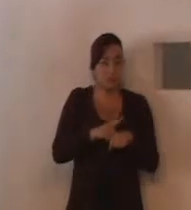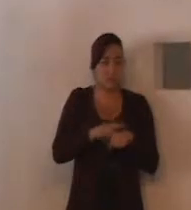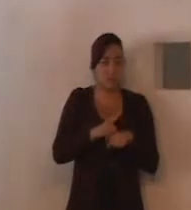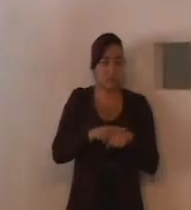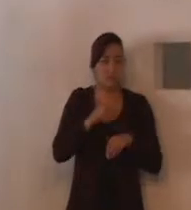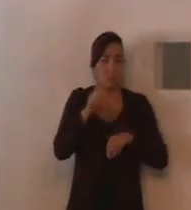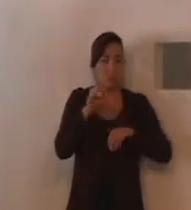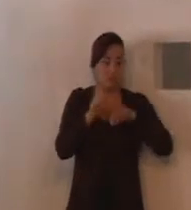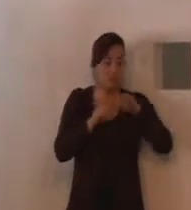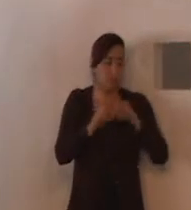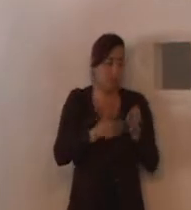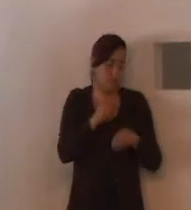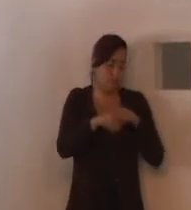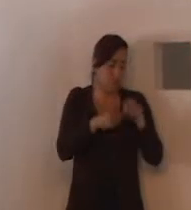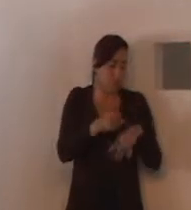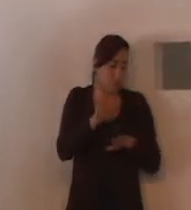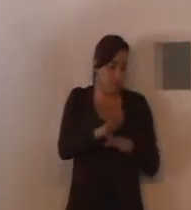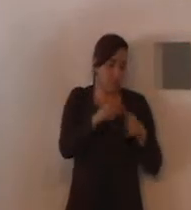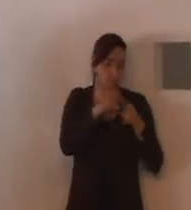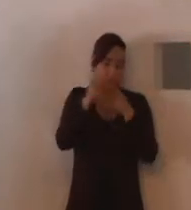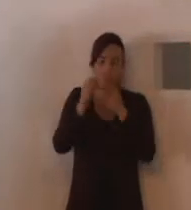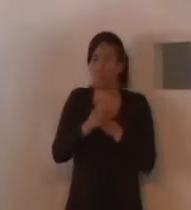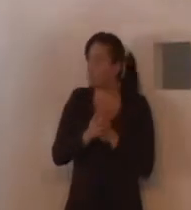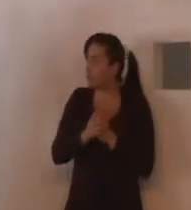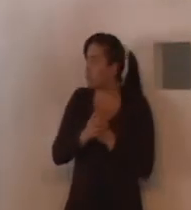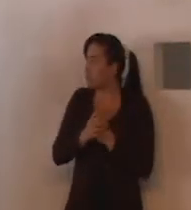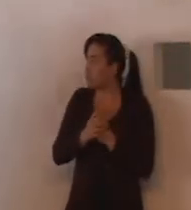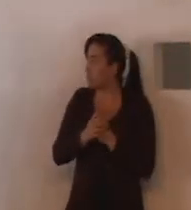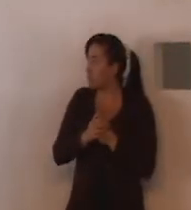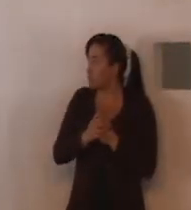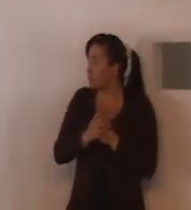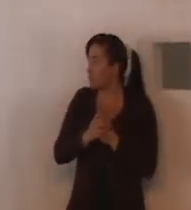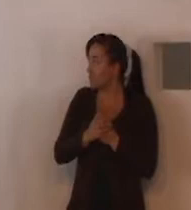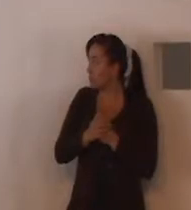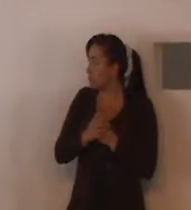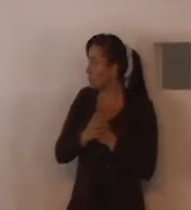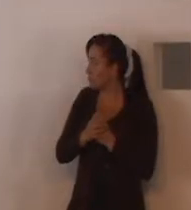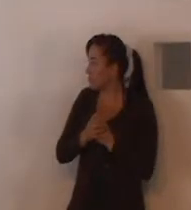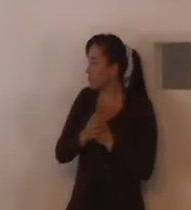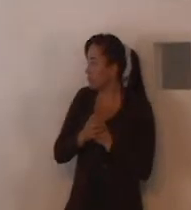desarrollado la especialización. Entonces, vemos que